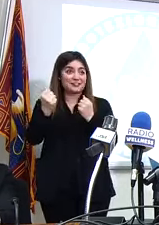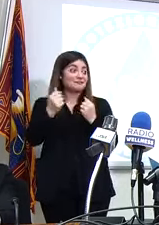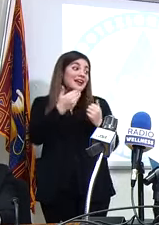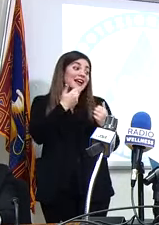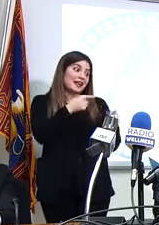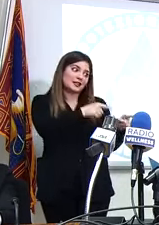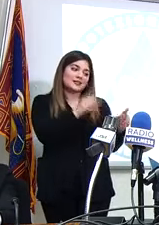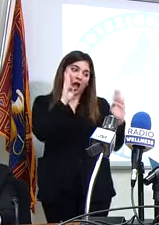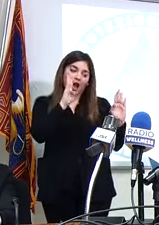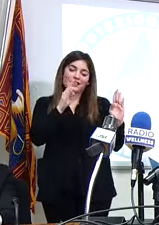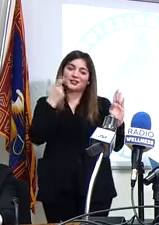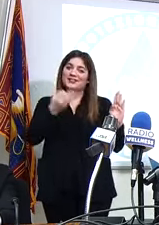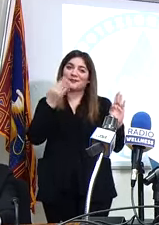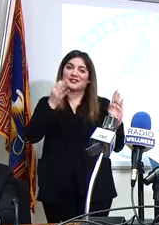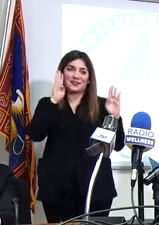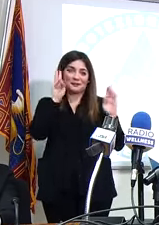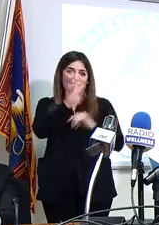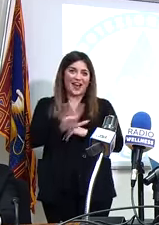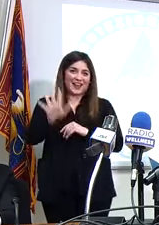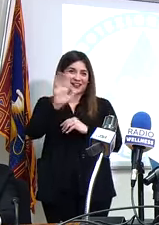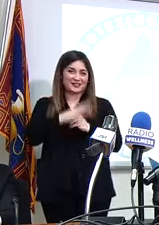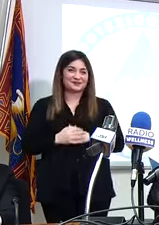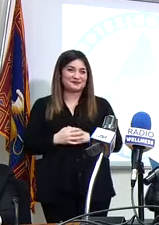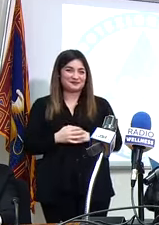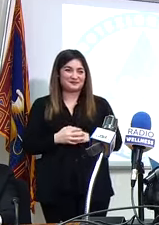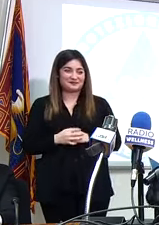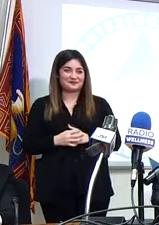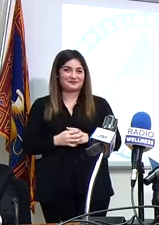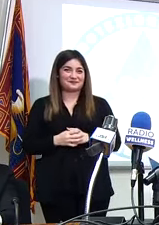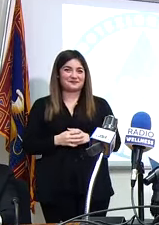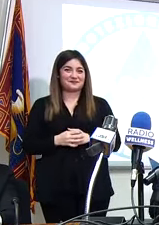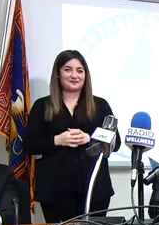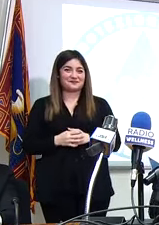il Veneto sempre. Ti posso parlare? Due cose.